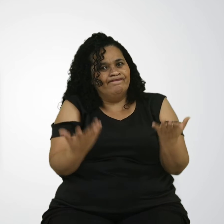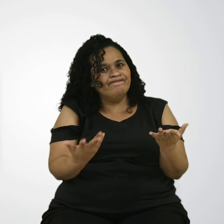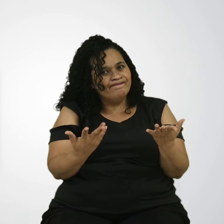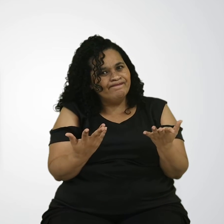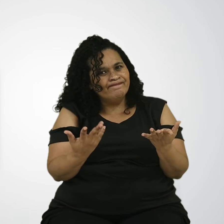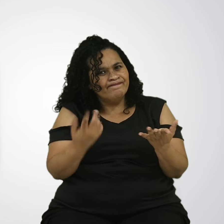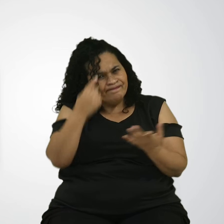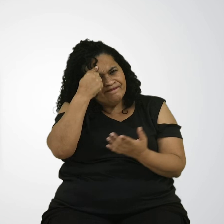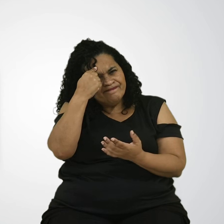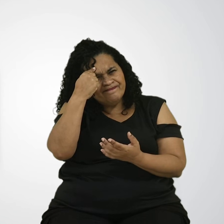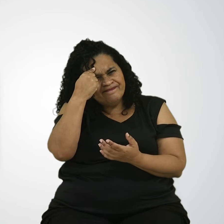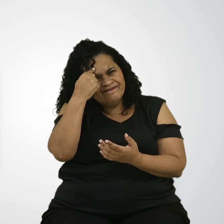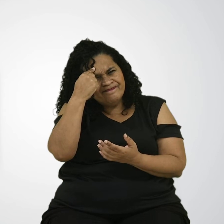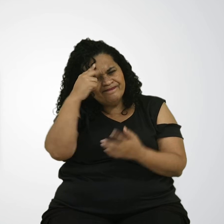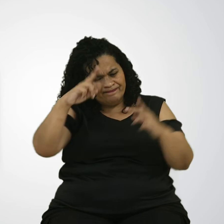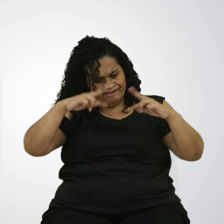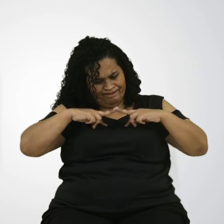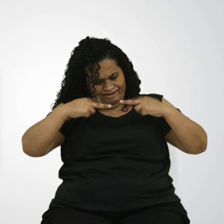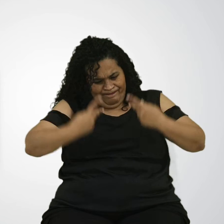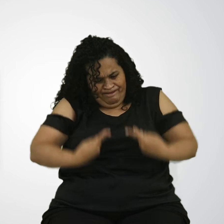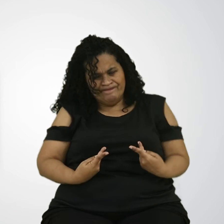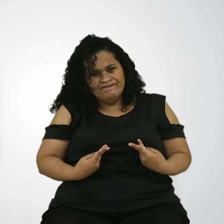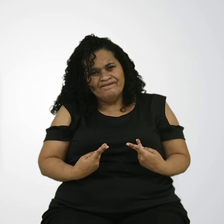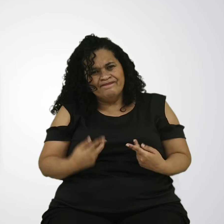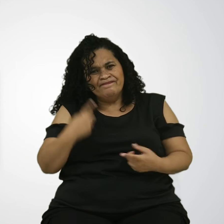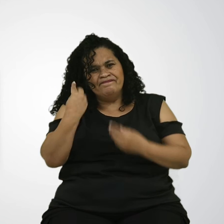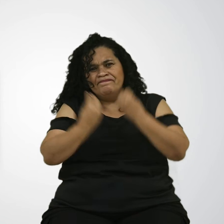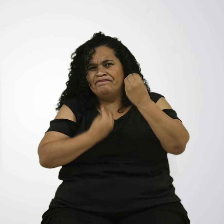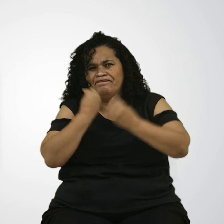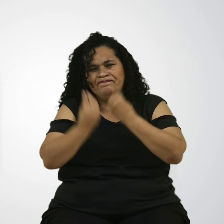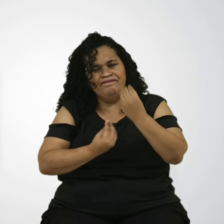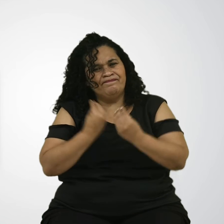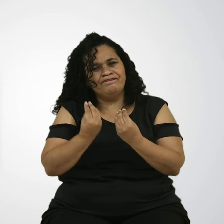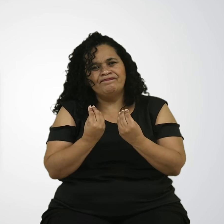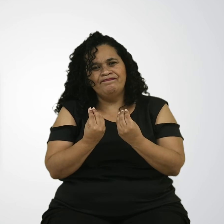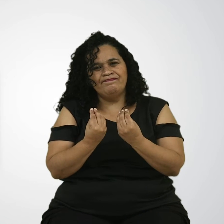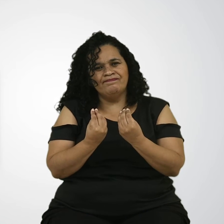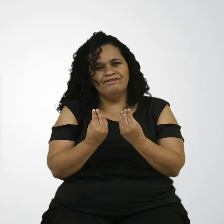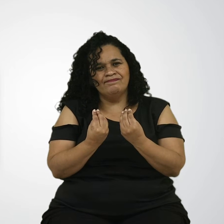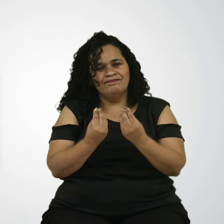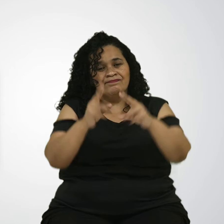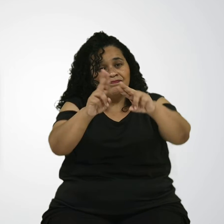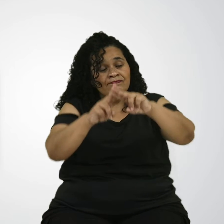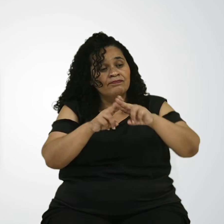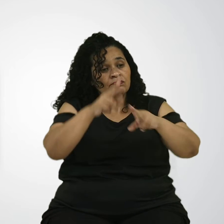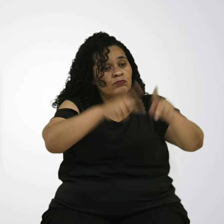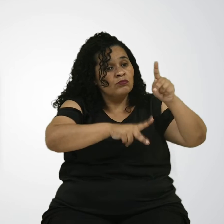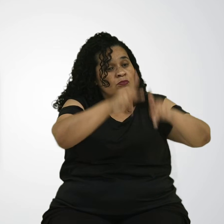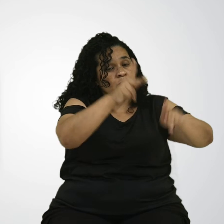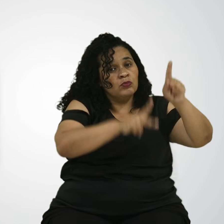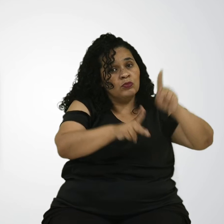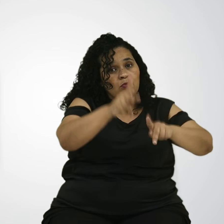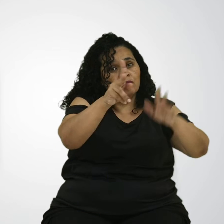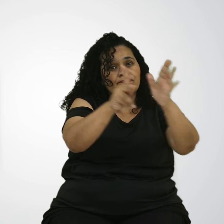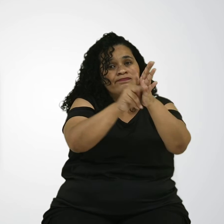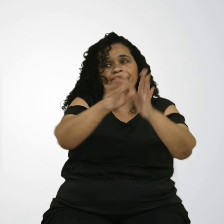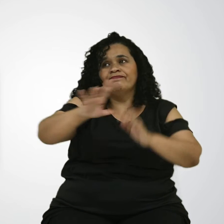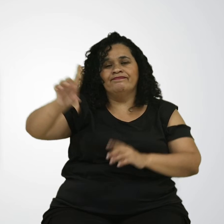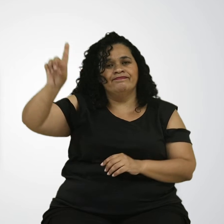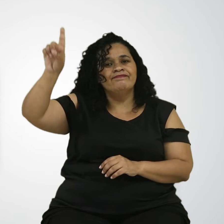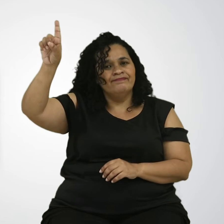ficou, humanamente falando, impraticável. Por isso que, de novo, isso aqui é para o povo que está no Senhor.